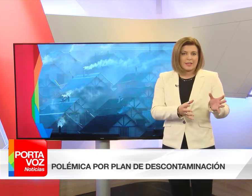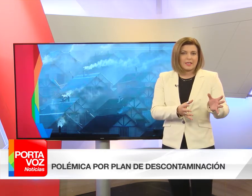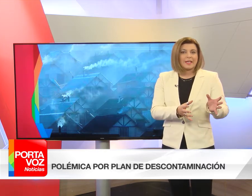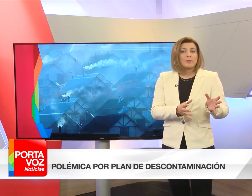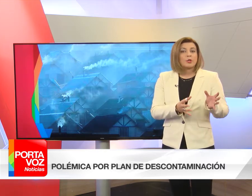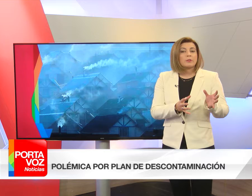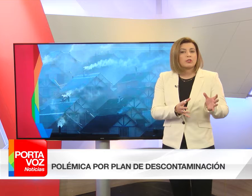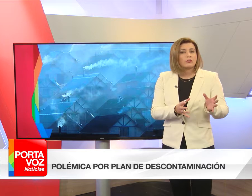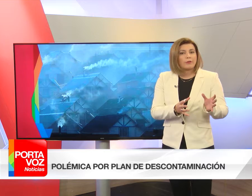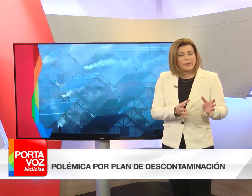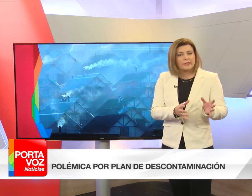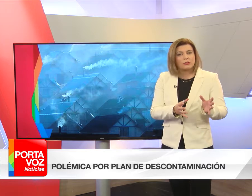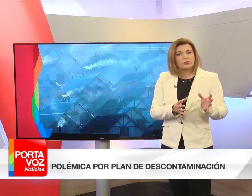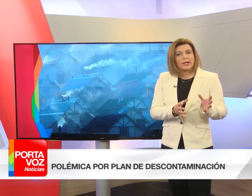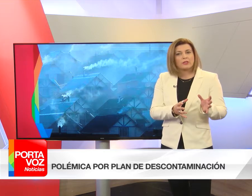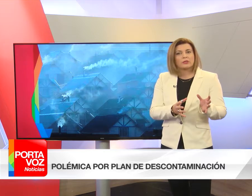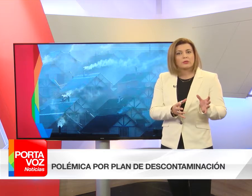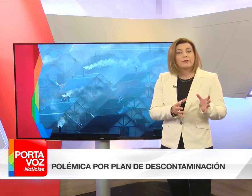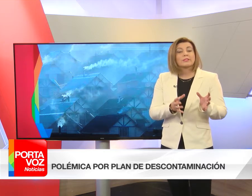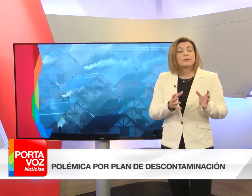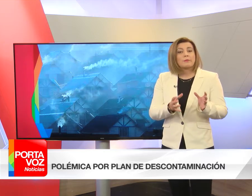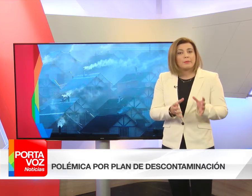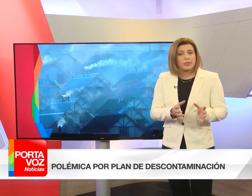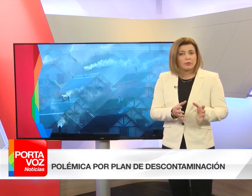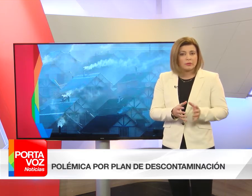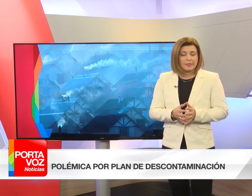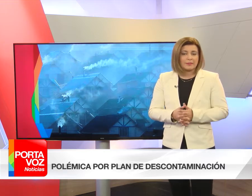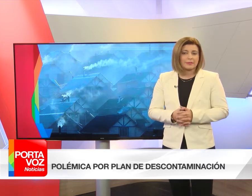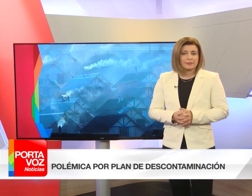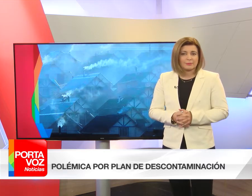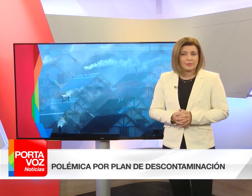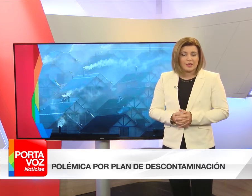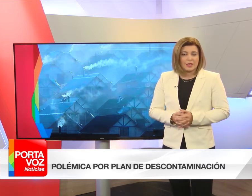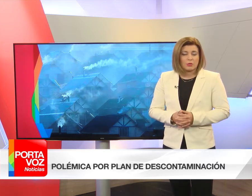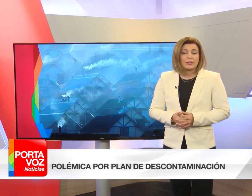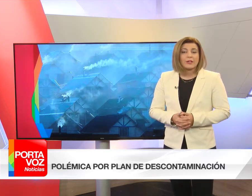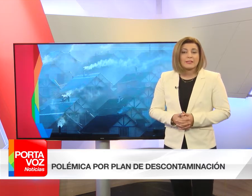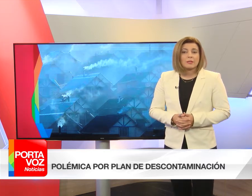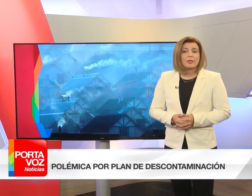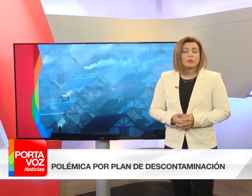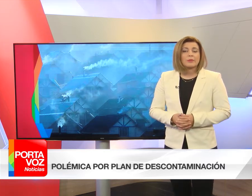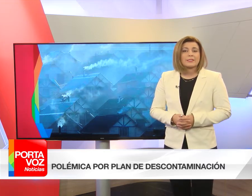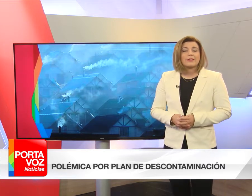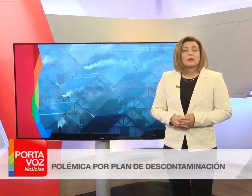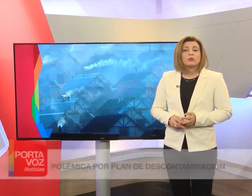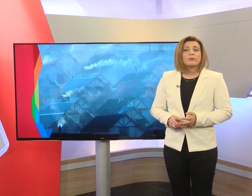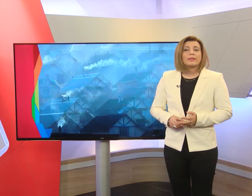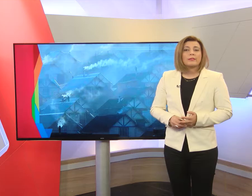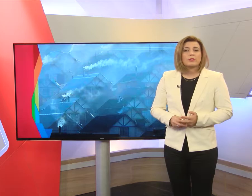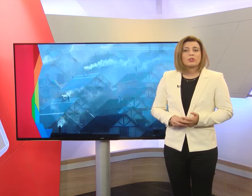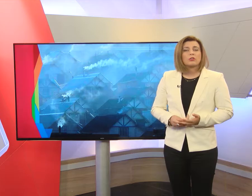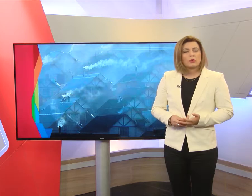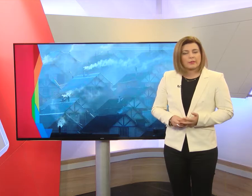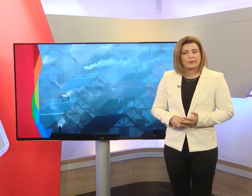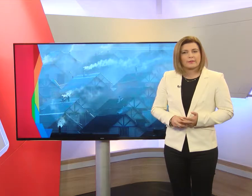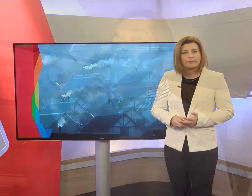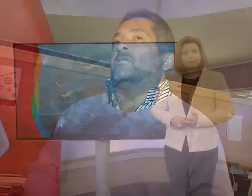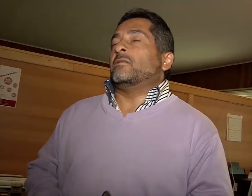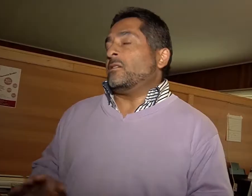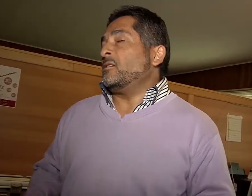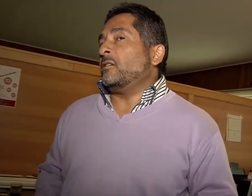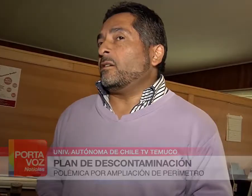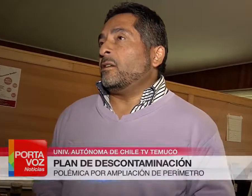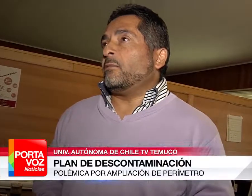y que la prohibición no afecte a los hogares con estufas menos contaminantes y eduardo arancibia de universidad autonoma televisión nos cuenta